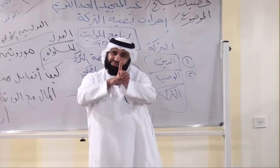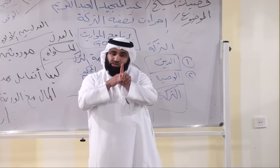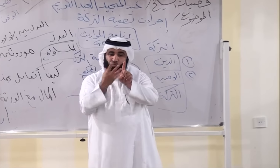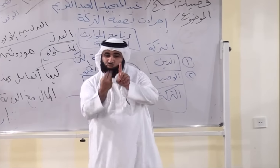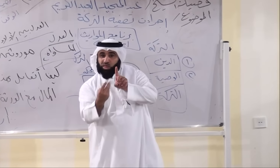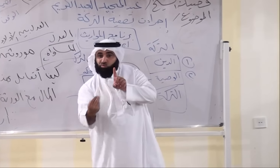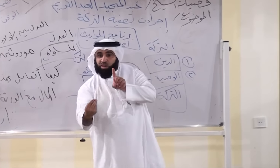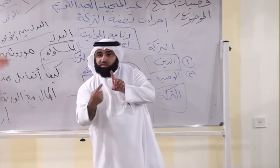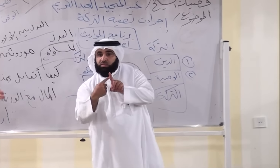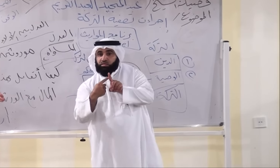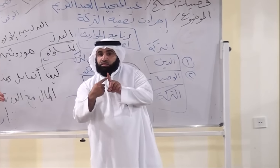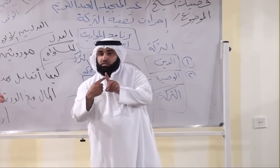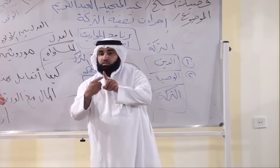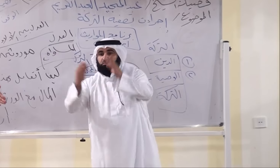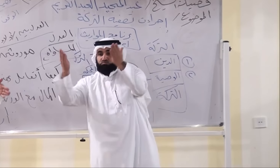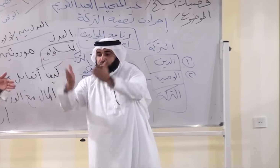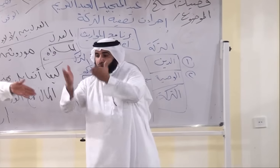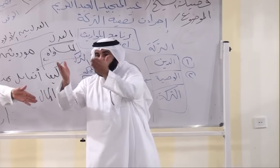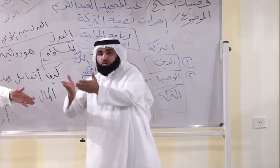مرسيدس